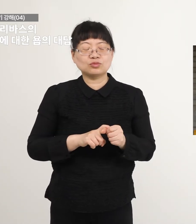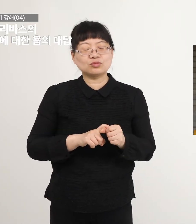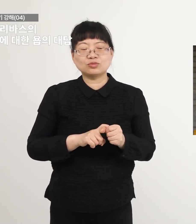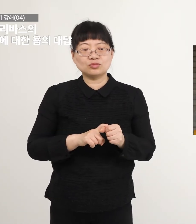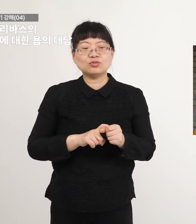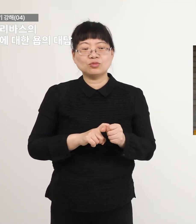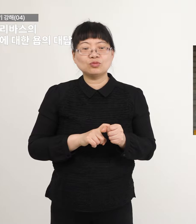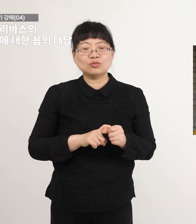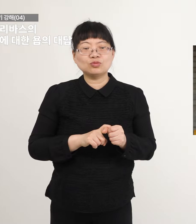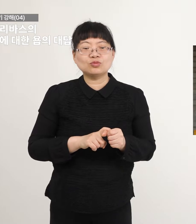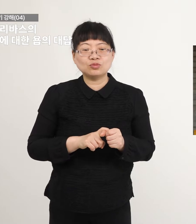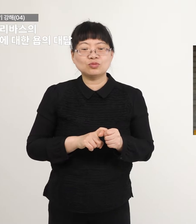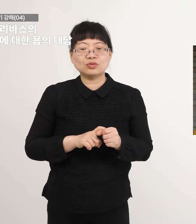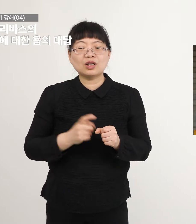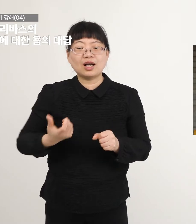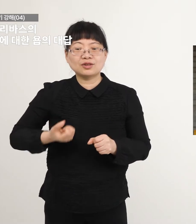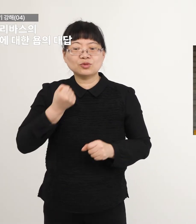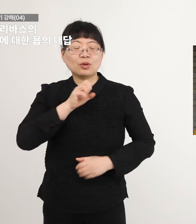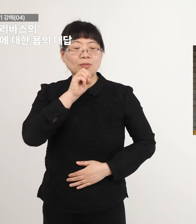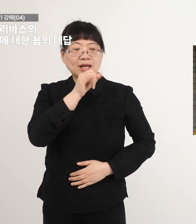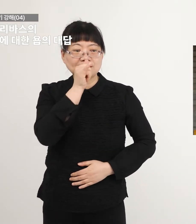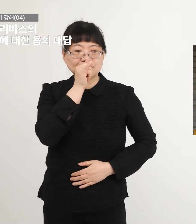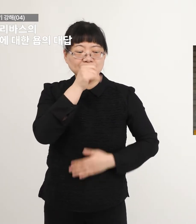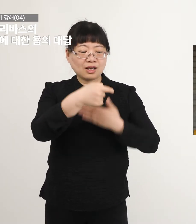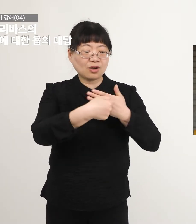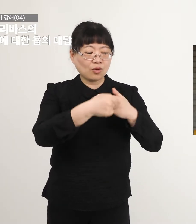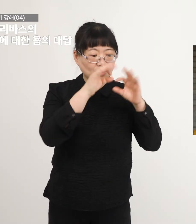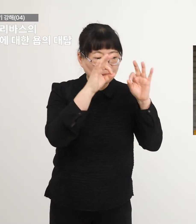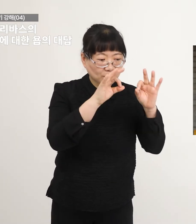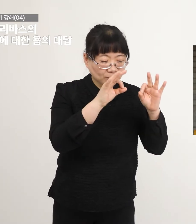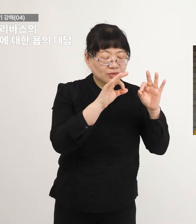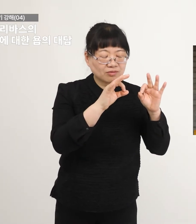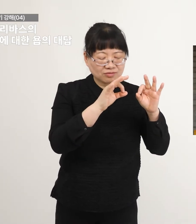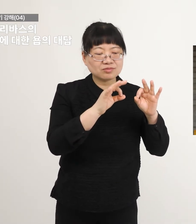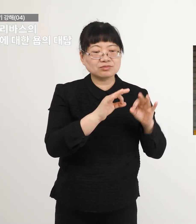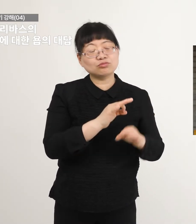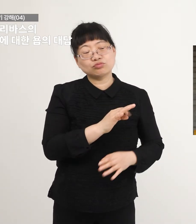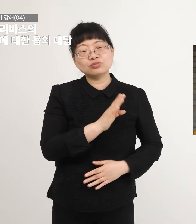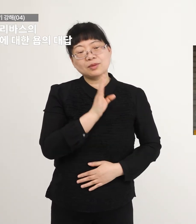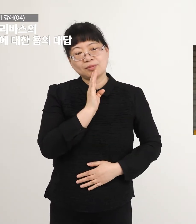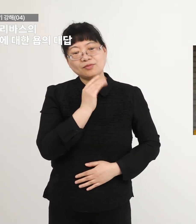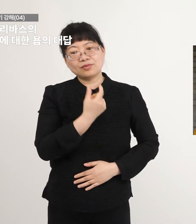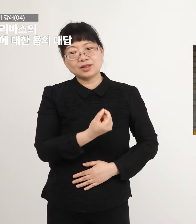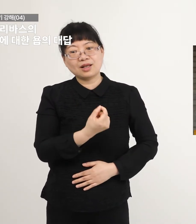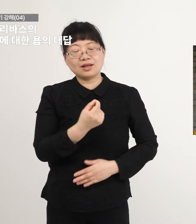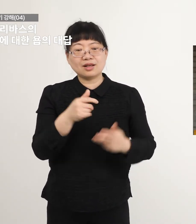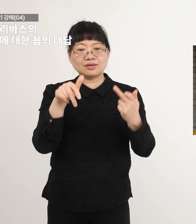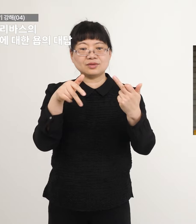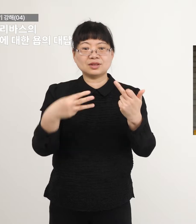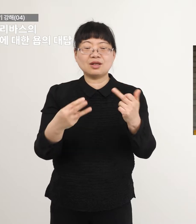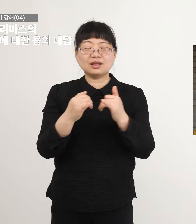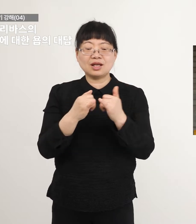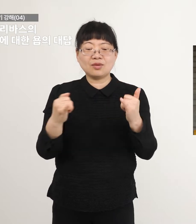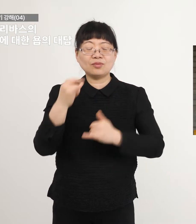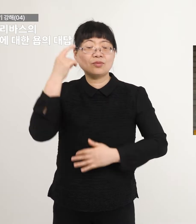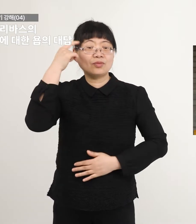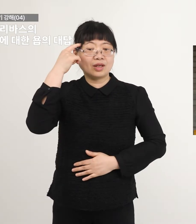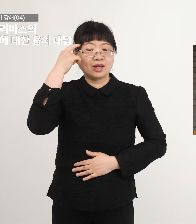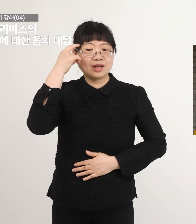얘기지만 표면적으로는 굉장히 옳은 얘기 아니에요? 다시 보세요. 17절. 사람이